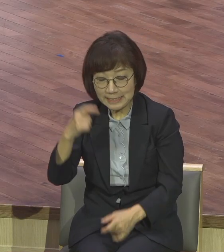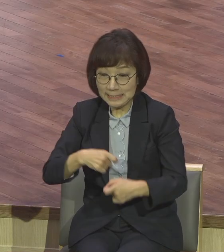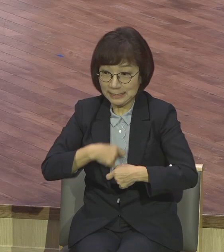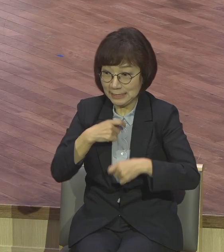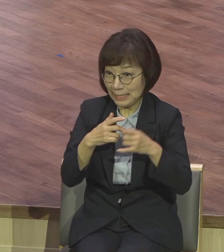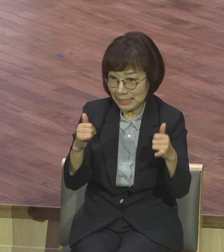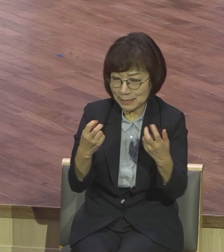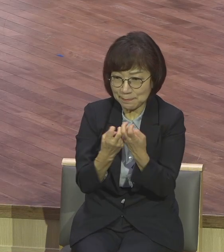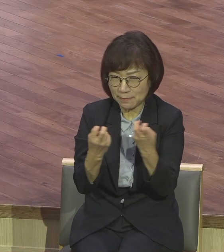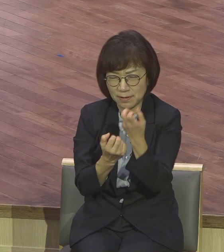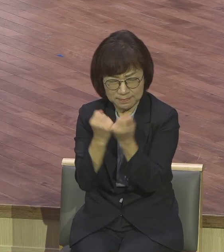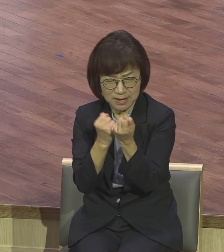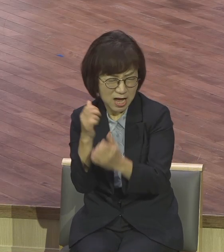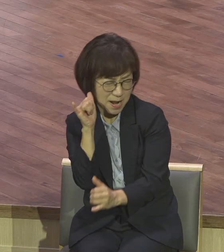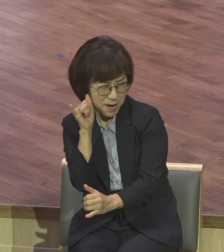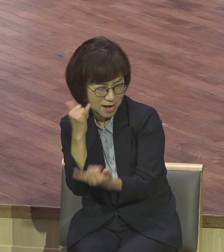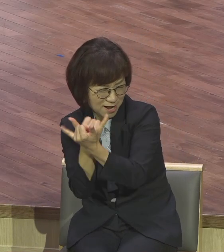해줬어.